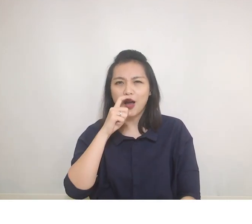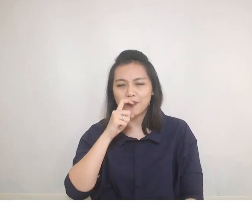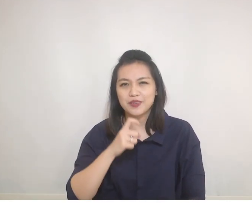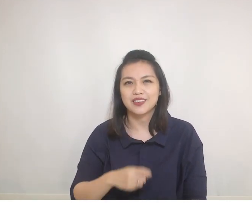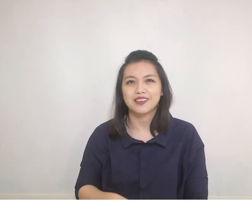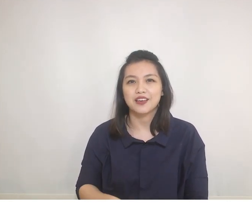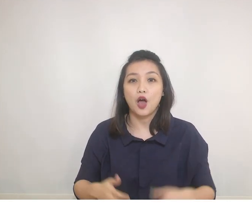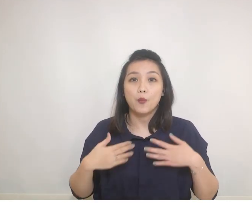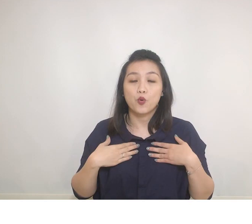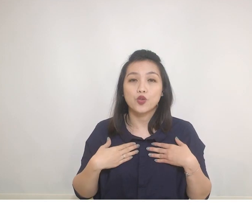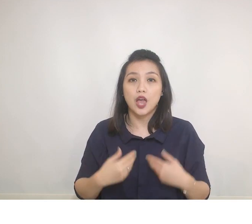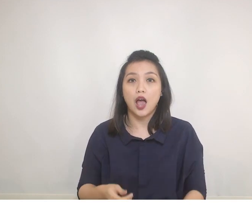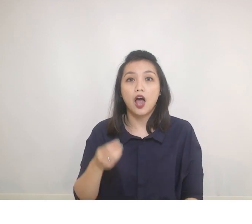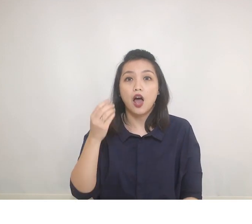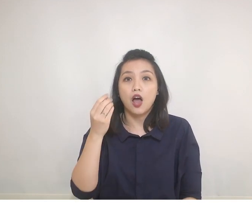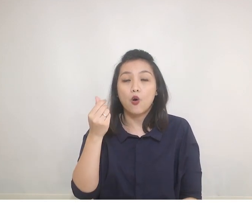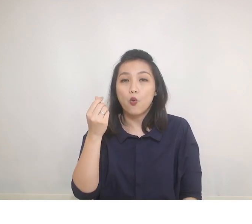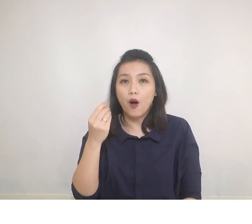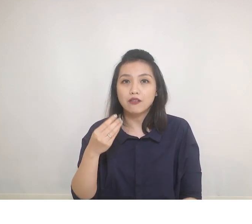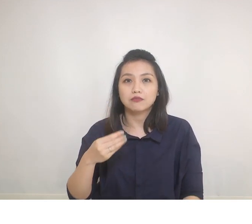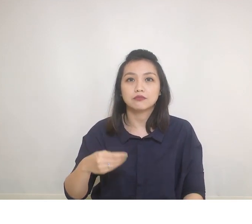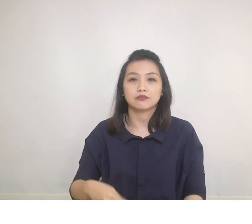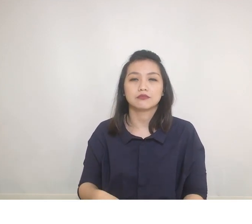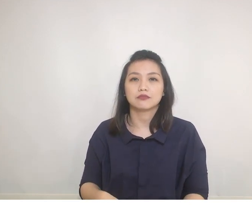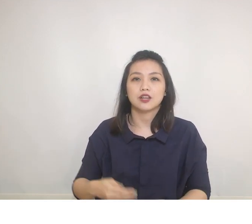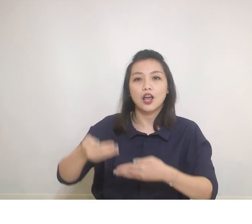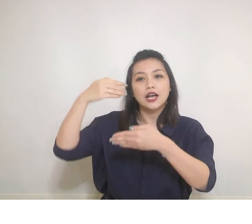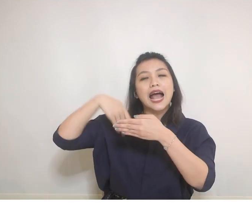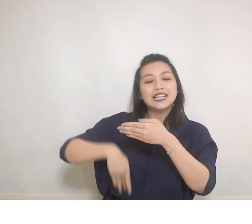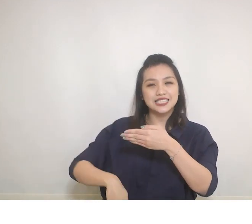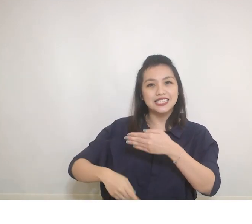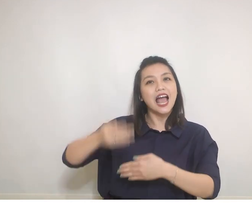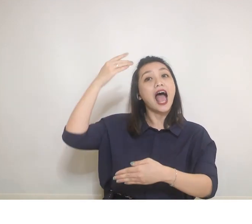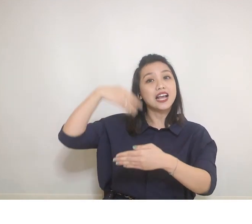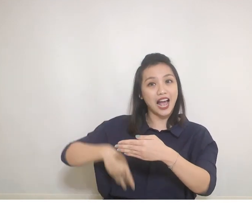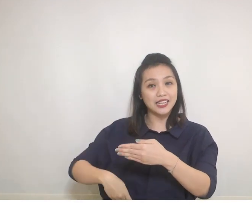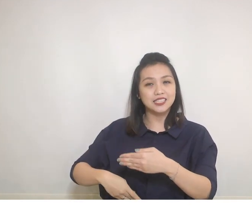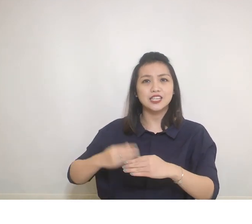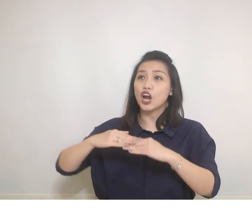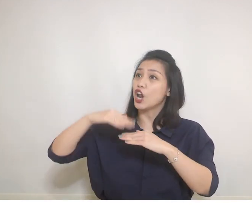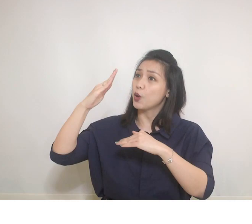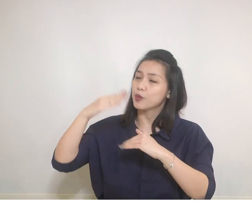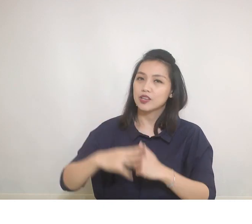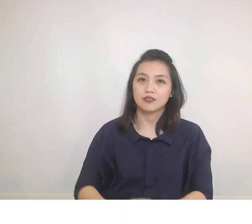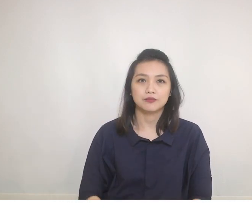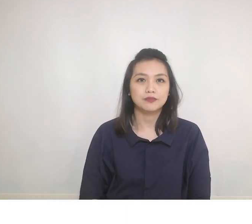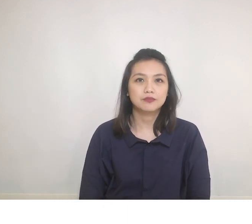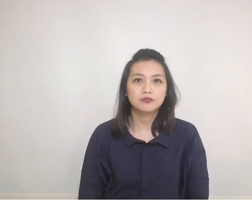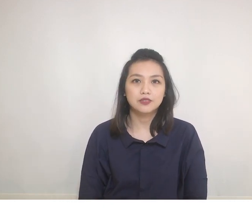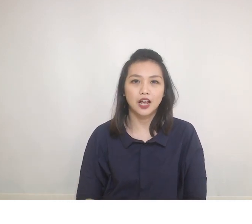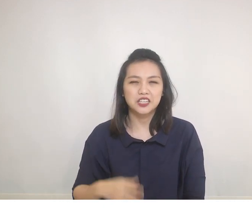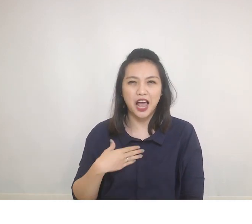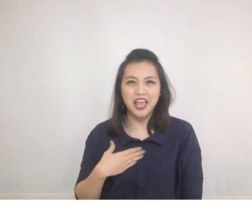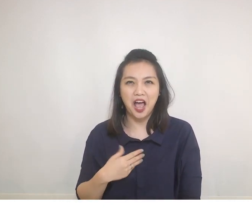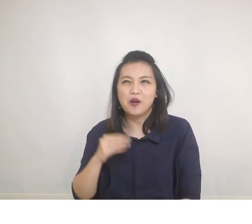sisi yang punya ambisi pertama kali adalah suami saya, tapi kok bisa ya dia mengatakan promosi itu datangnya dari Tuhan.